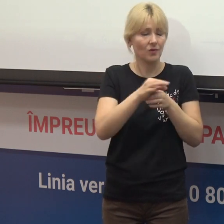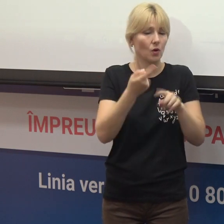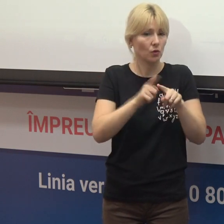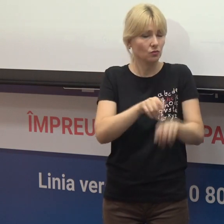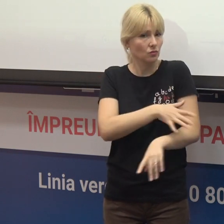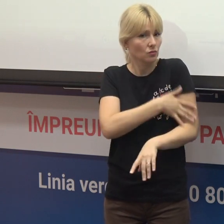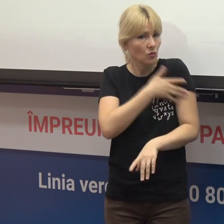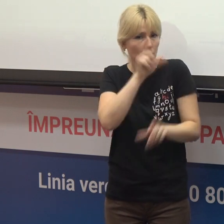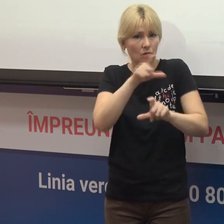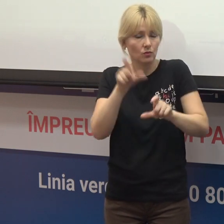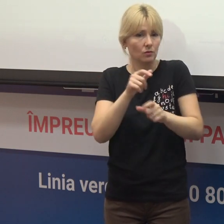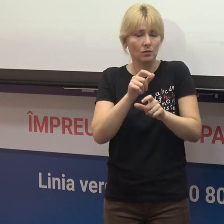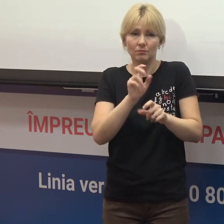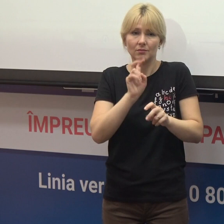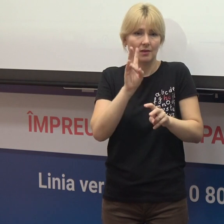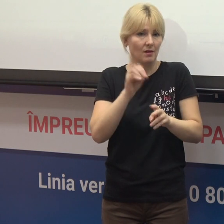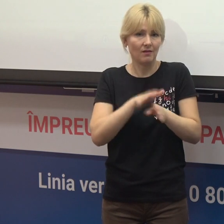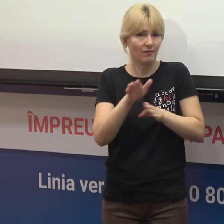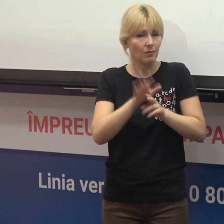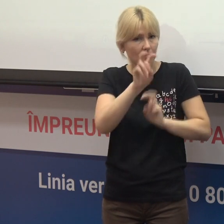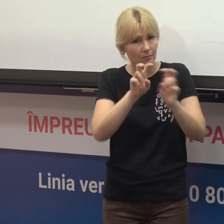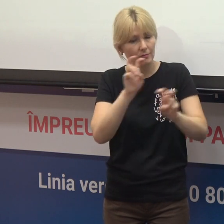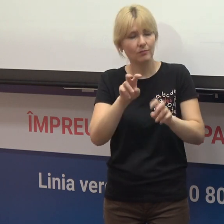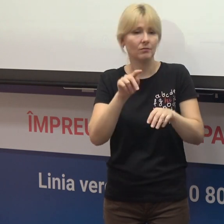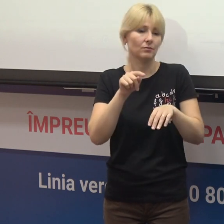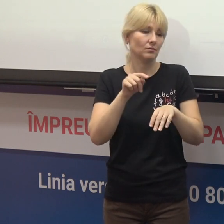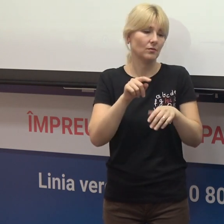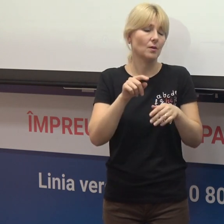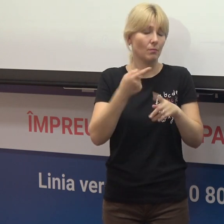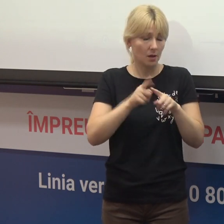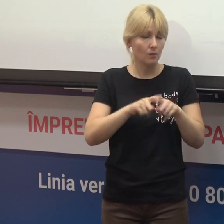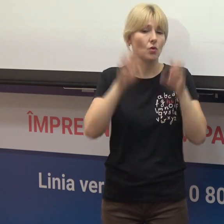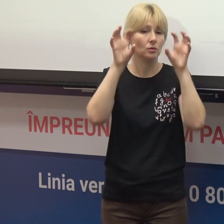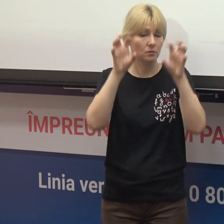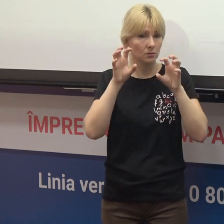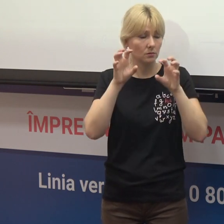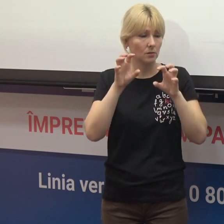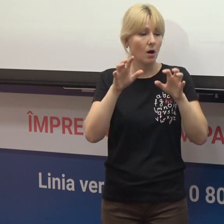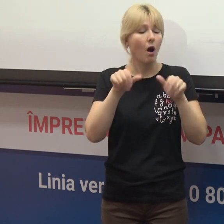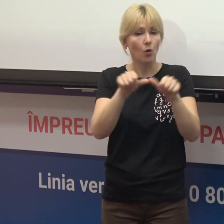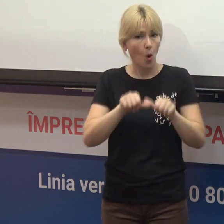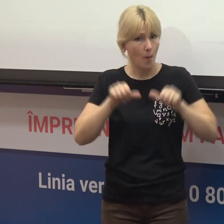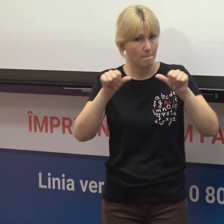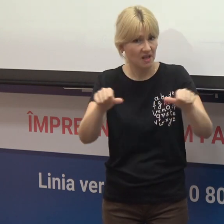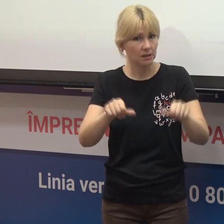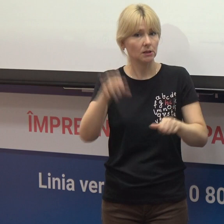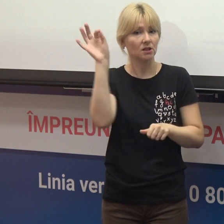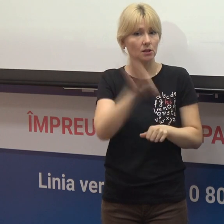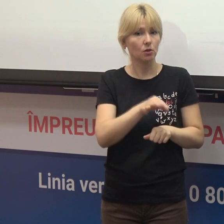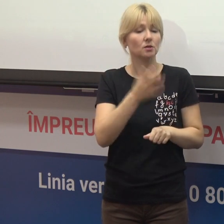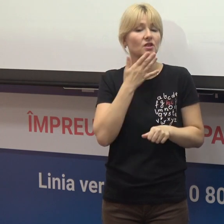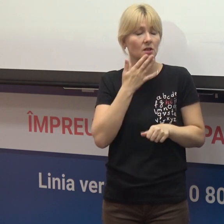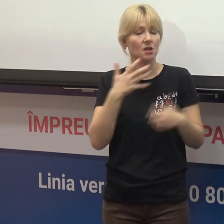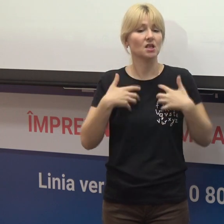foarte lent. Și în acest context, deci prin hotărârea Comisiei Naționale Extraordinare de Sănătate Publică, vă zic că au